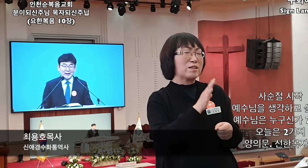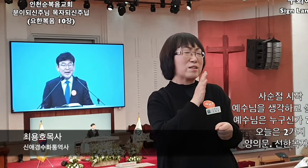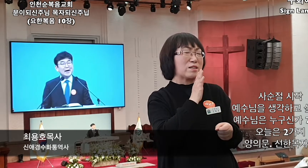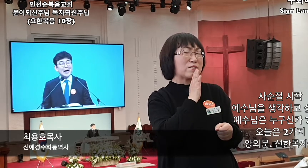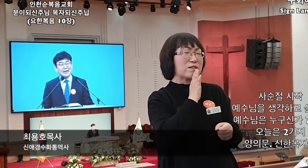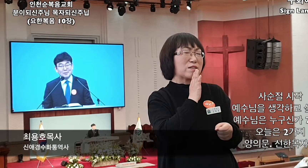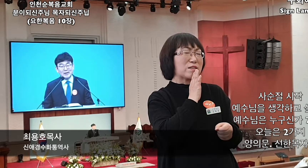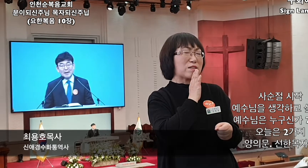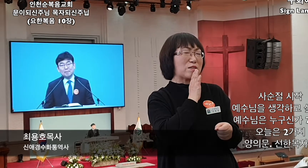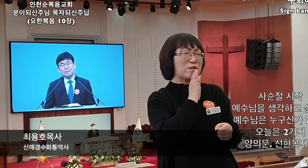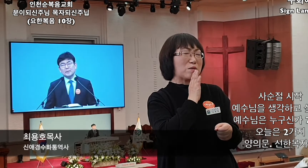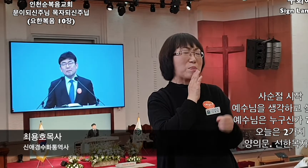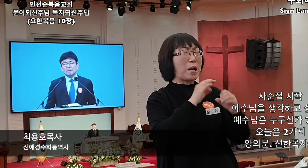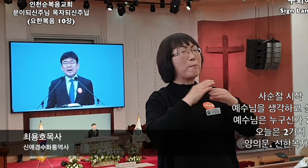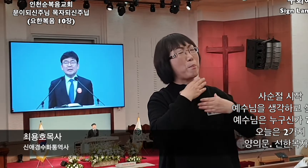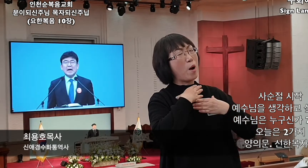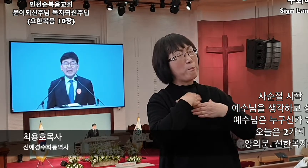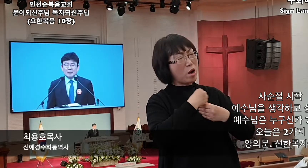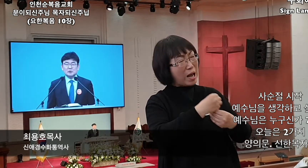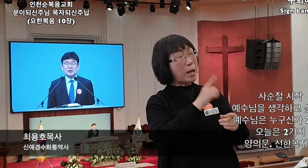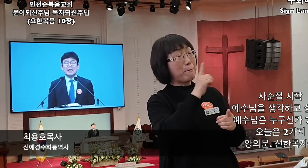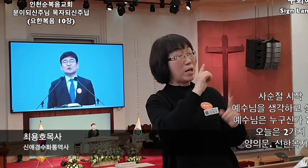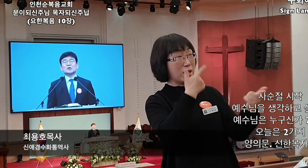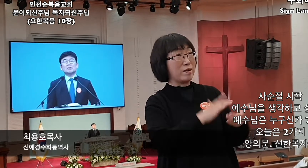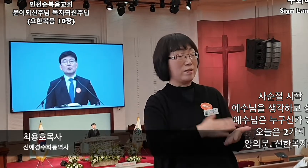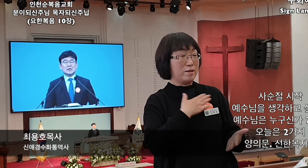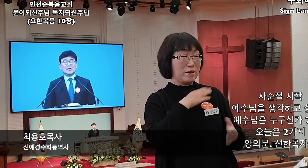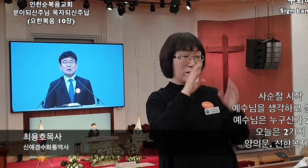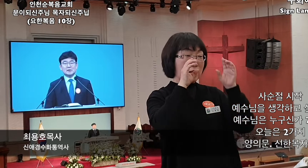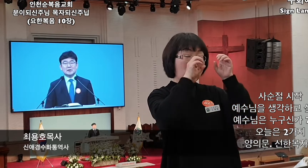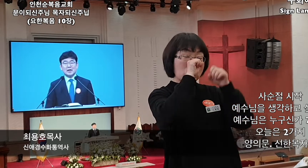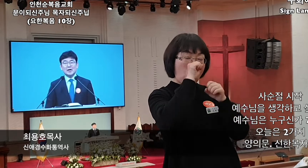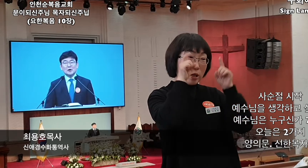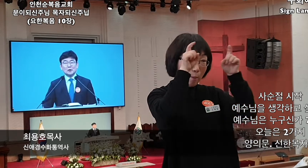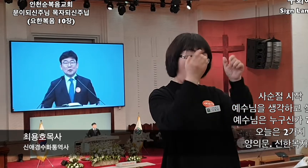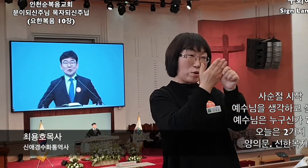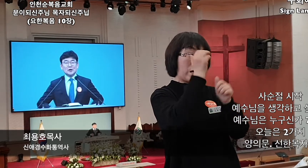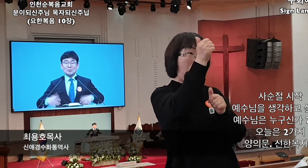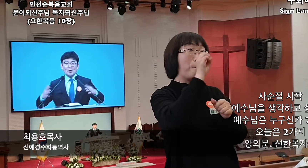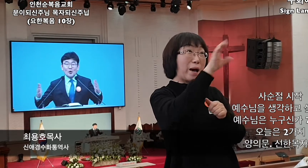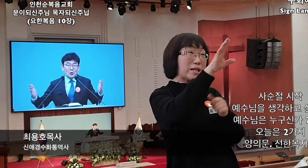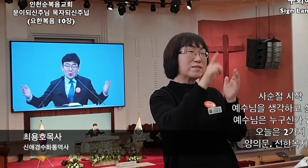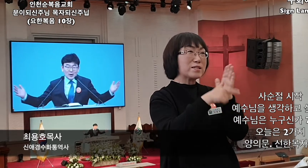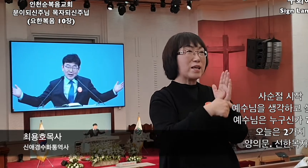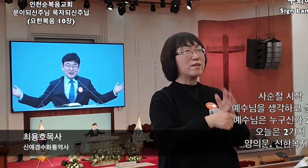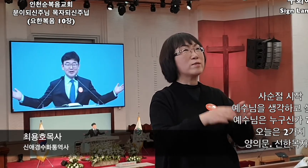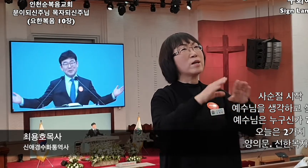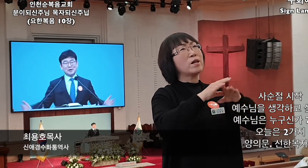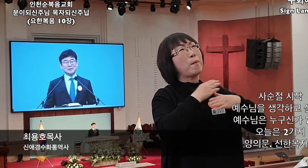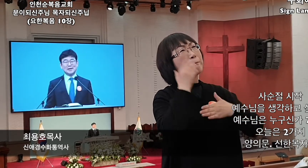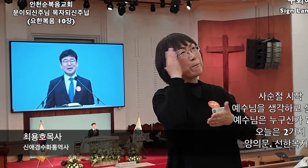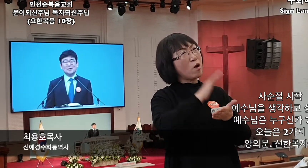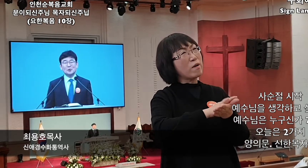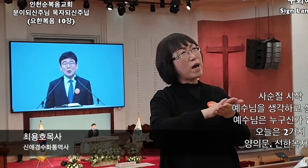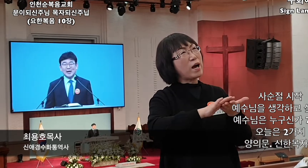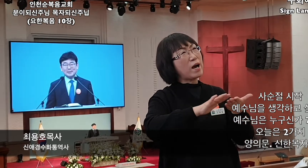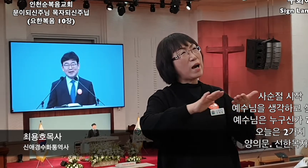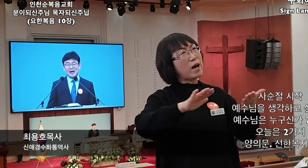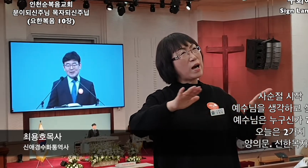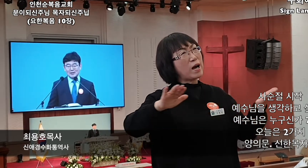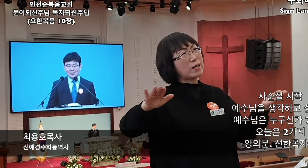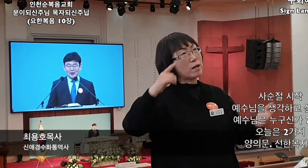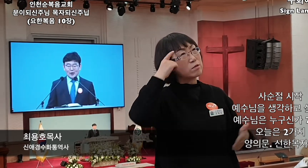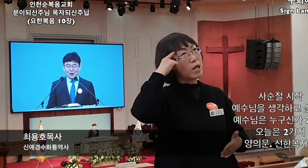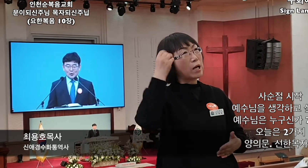전원적인 이야기가 아닙니다. 나는 양의 문, 내가 선한 목자라고 했을 때 여러분들 이게 평온한 그림이라고 생각하면